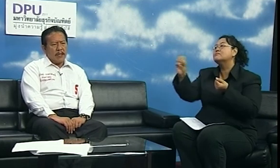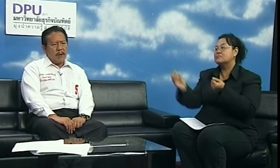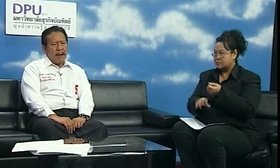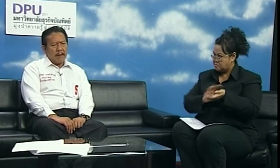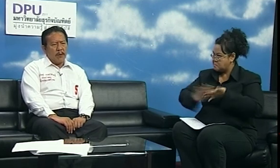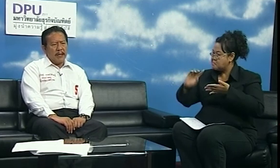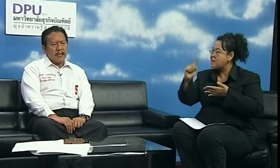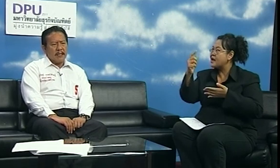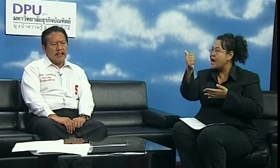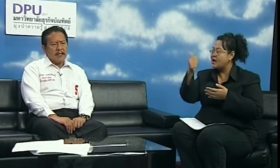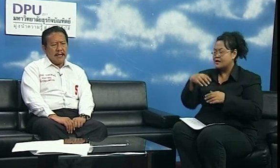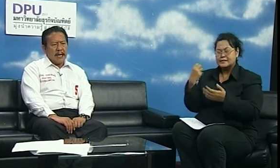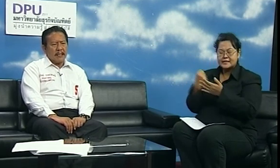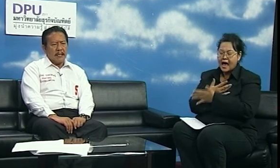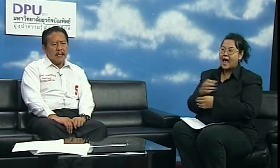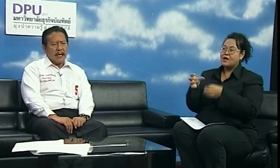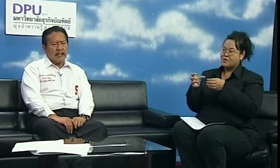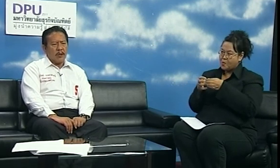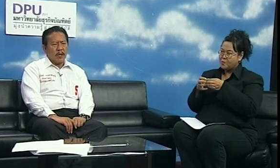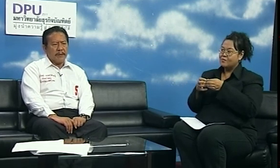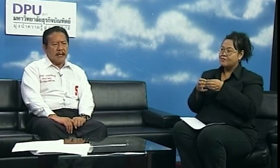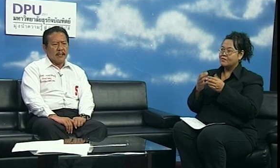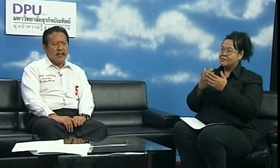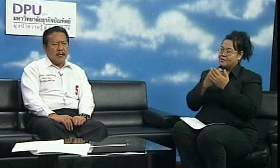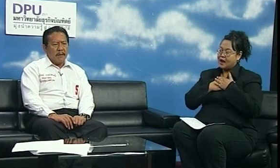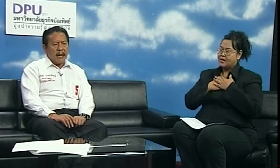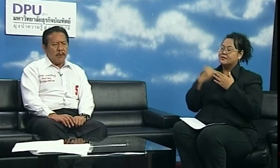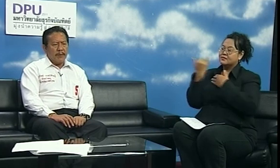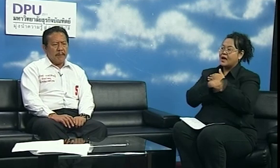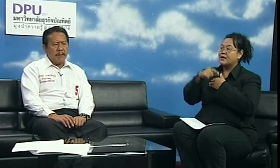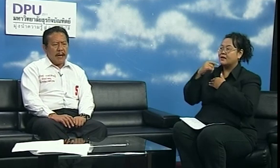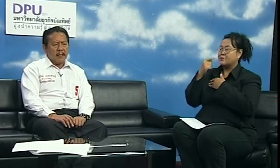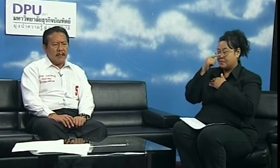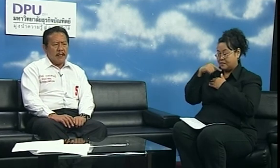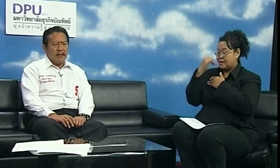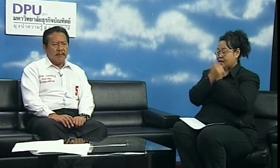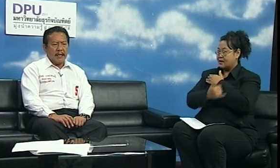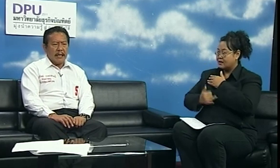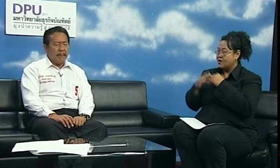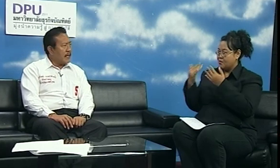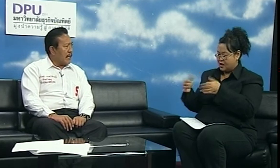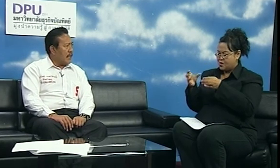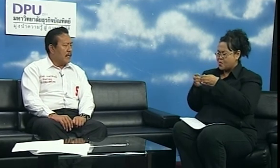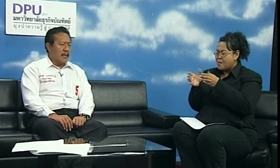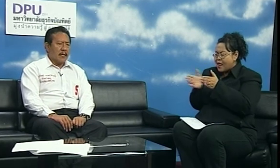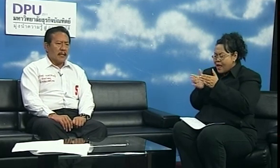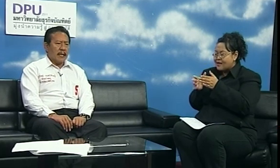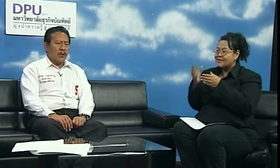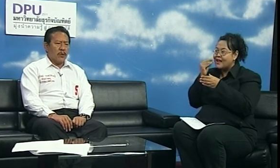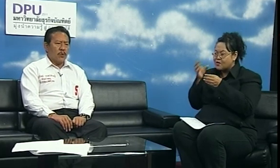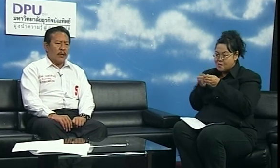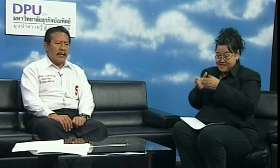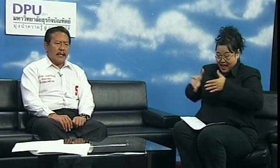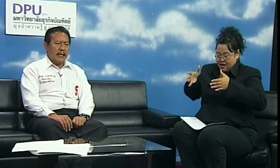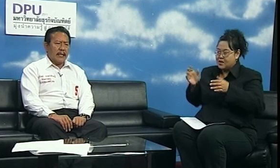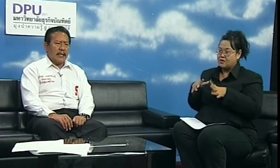สวัที่วาพักผมเนนหนักถ้assemble นการ extensionพักผมเนยเป็นพักที่มีขนาดไม่ใหญ่การ